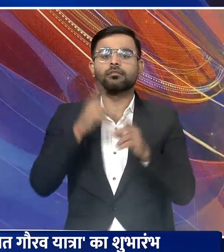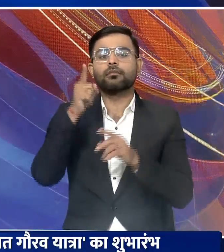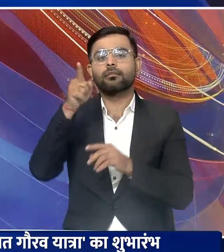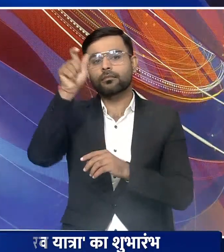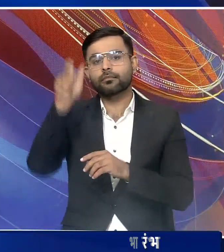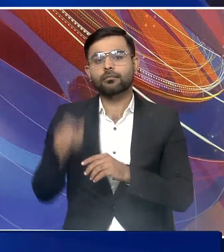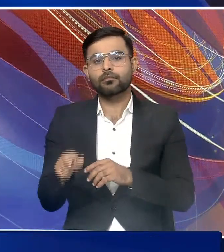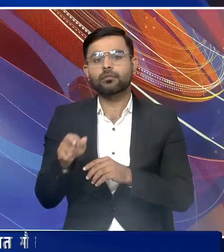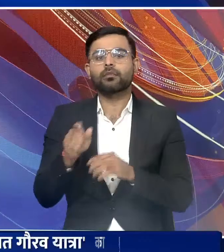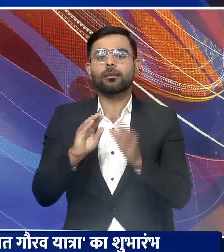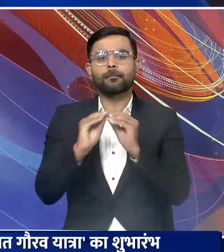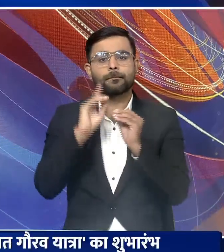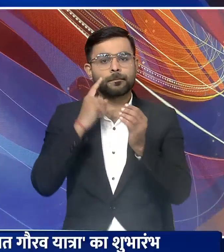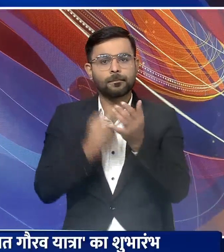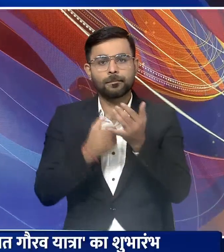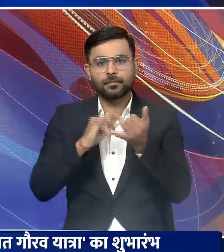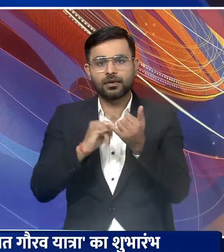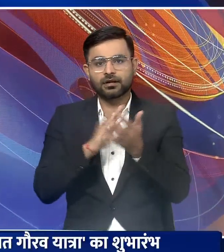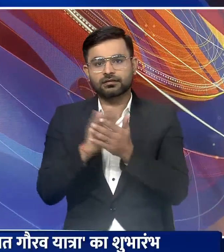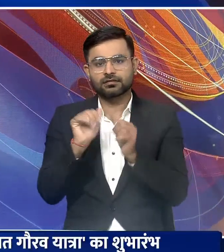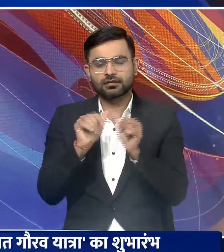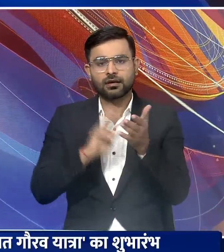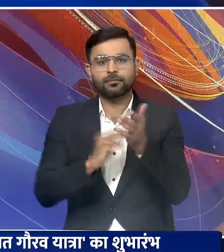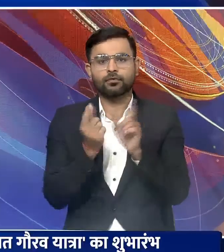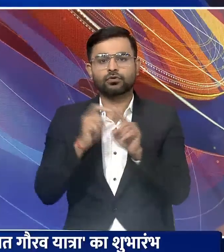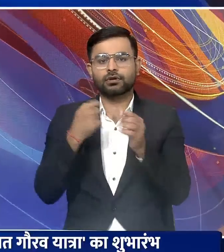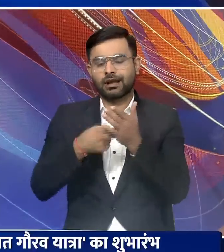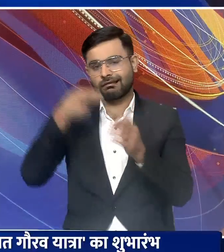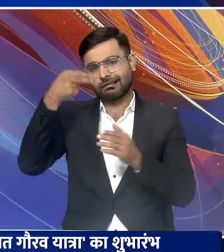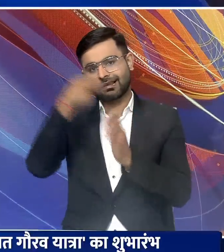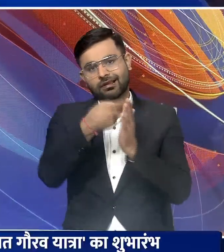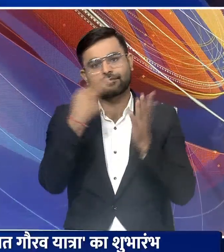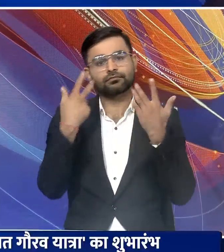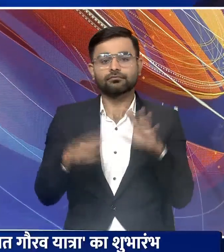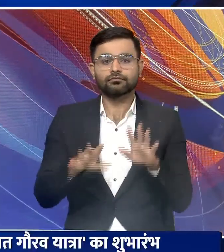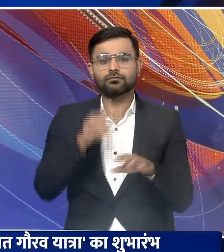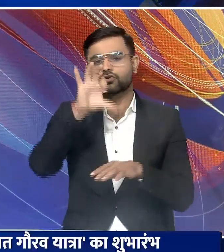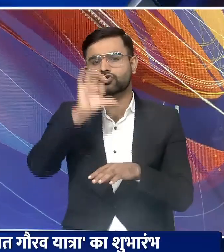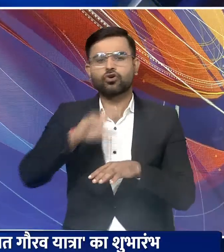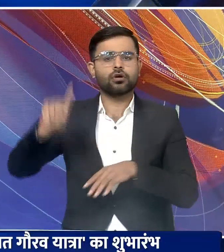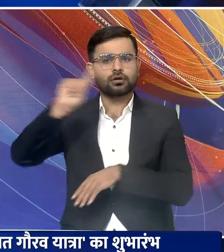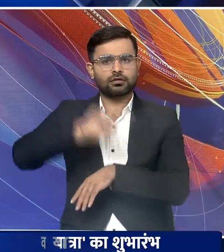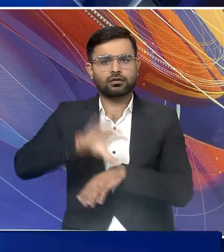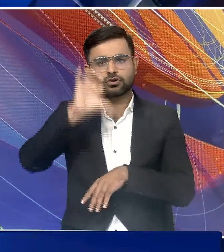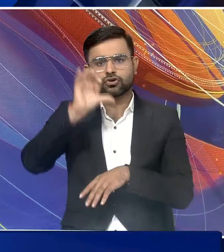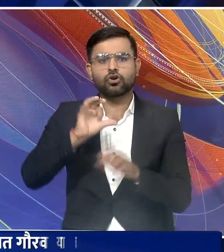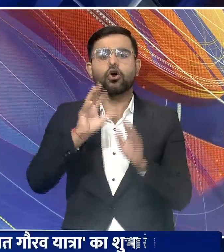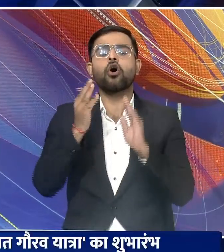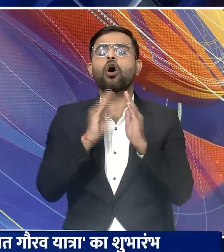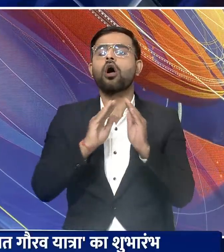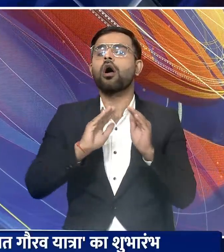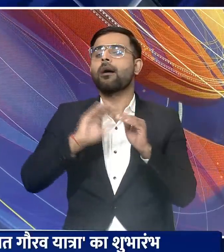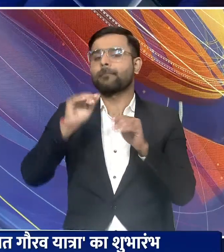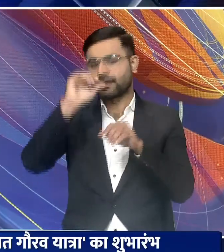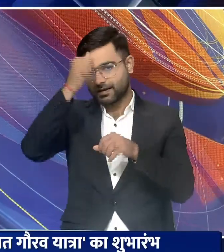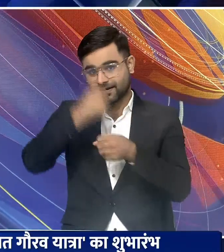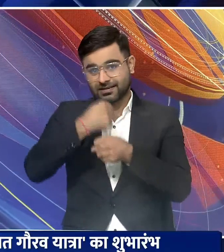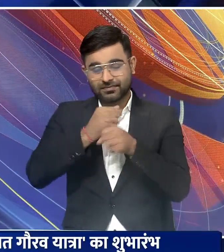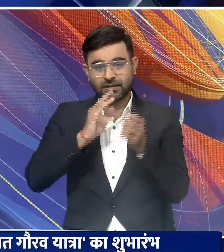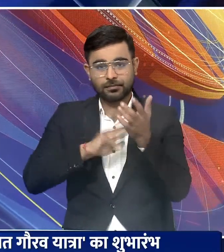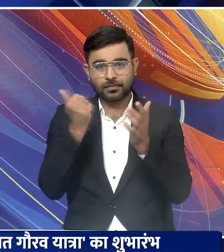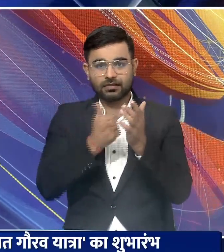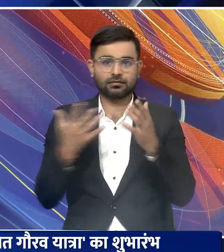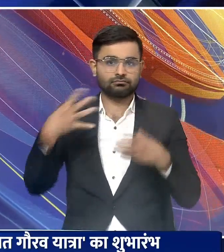को भगवान बिरसा मुंडा आदिवासी गौरव यात्रा का नाम दिया गया है। इन 9 दिनों में 9 केंद्रीय मंत्री इस यात्रा में शामिल होंगे